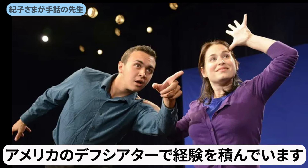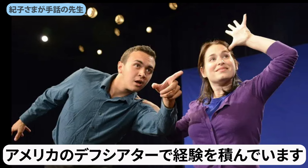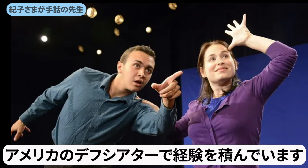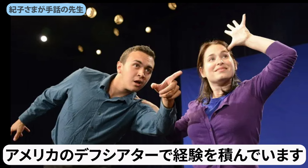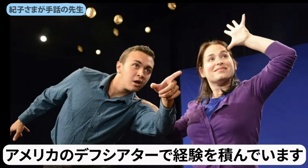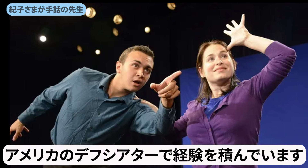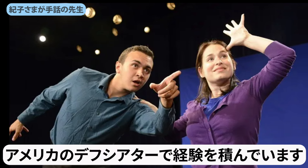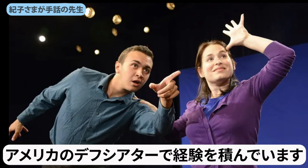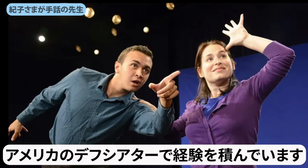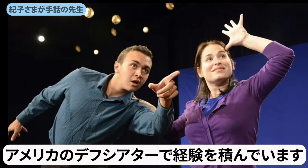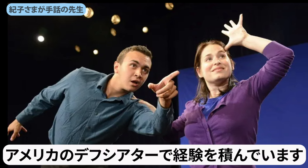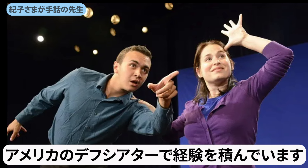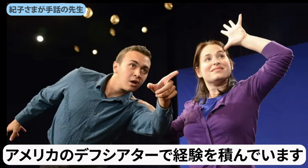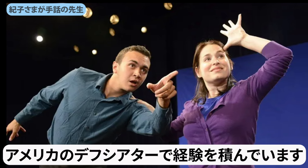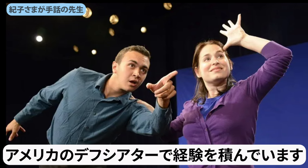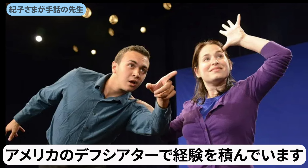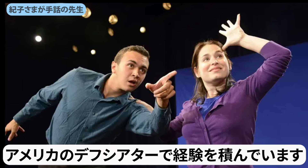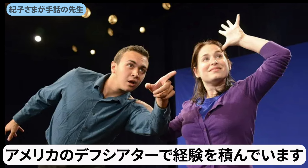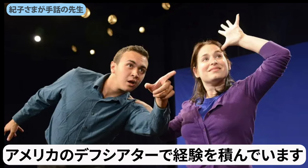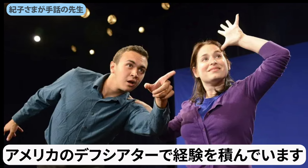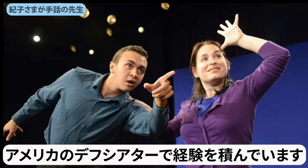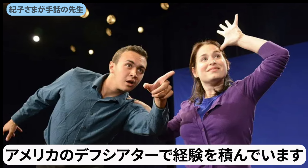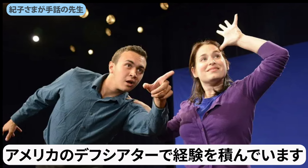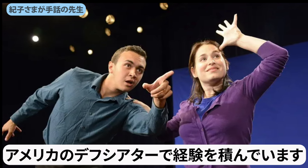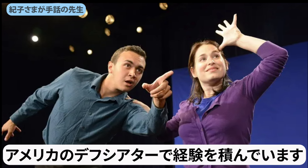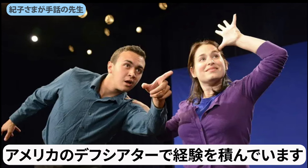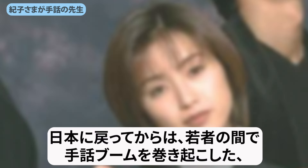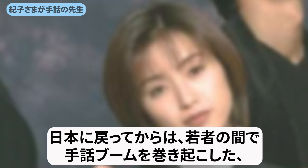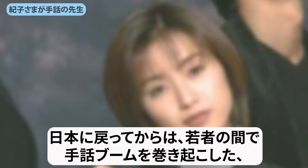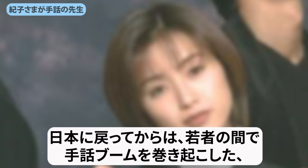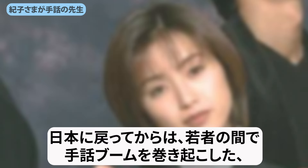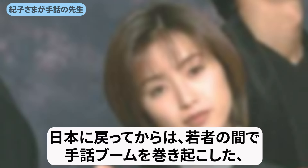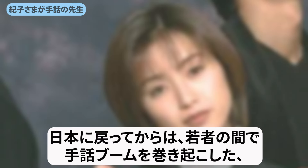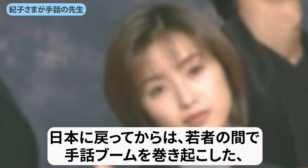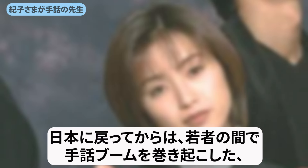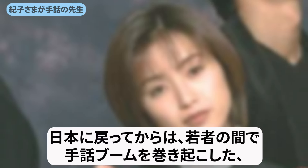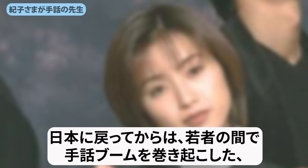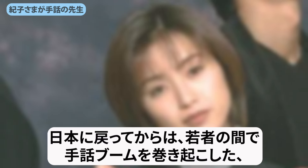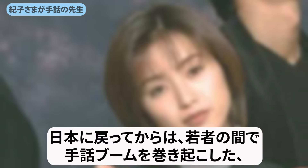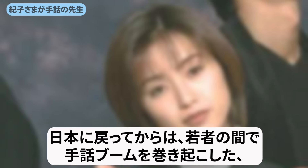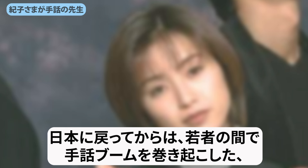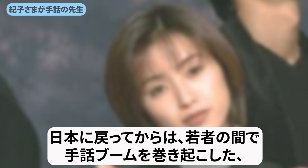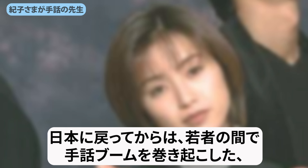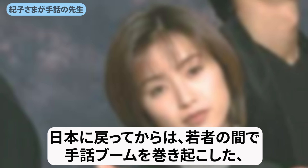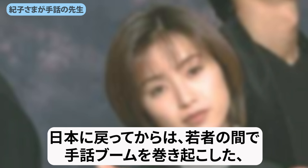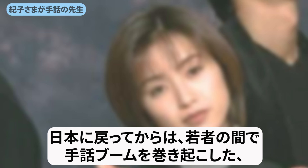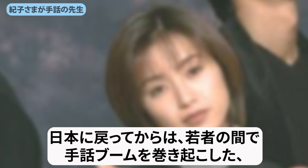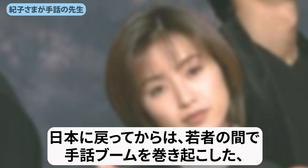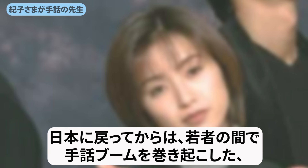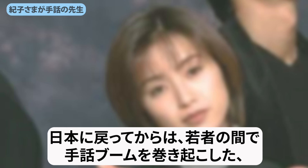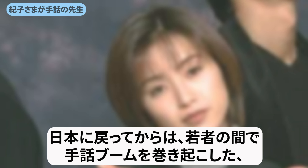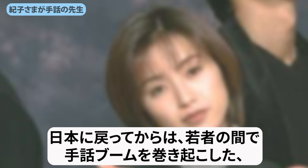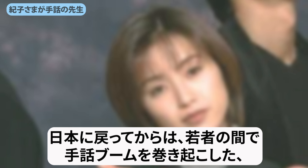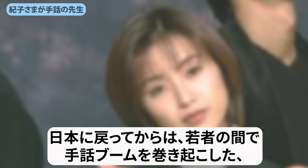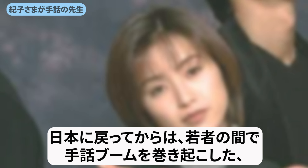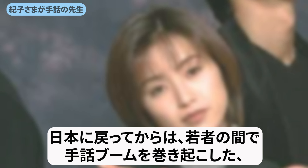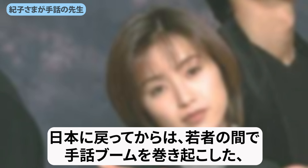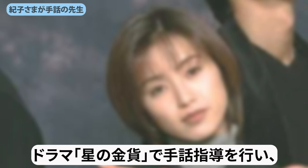メリカのデフシアターで経験を積んでいます。日本に戻ってからは若者の間で手話ブームを巻き起こしたド